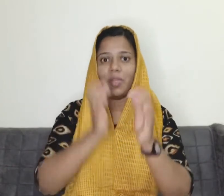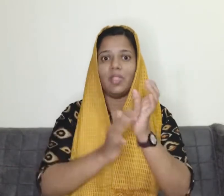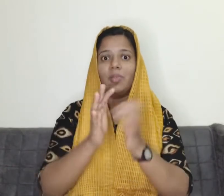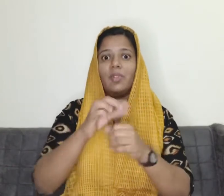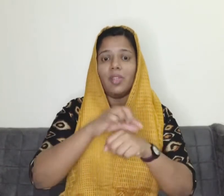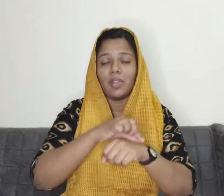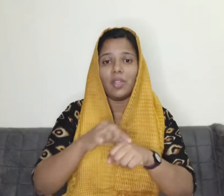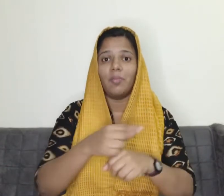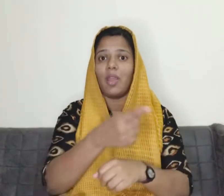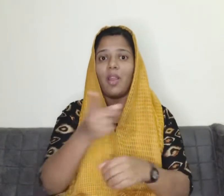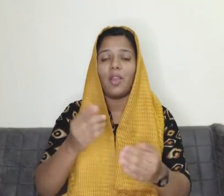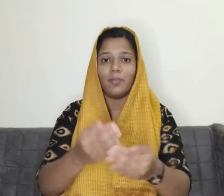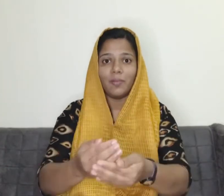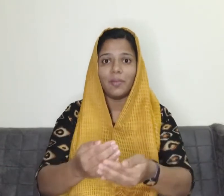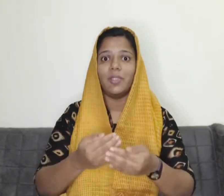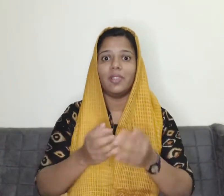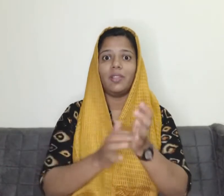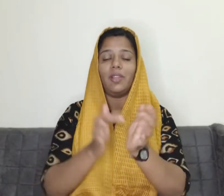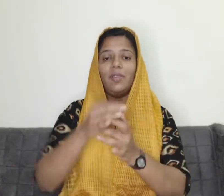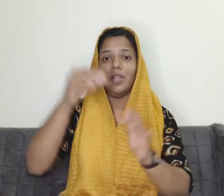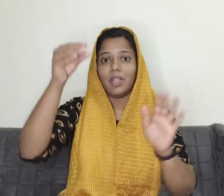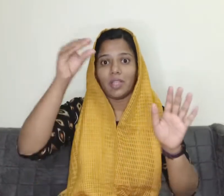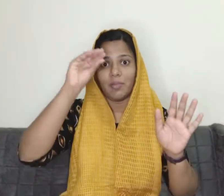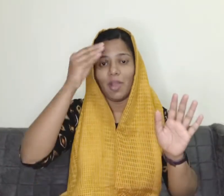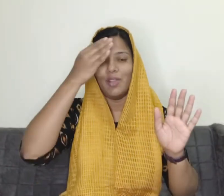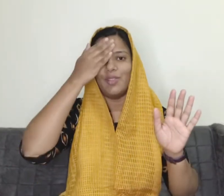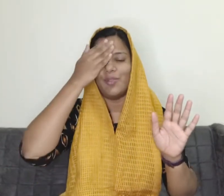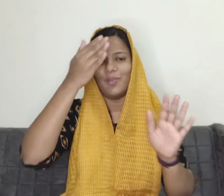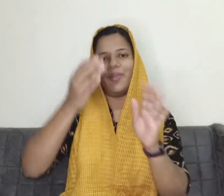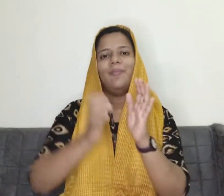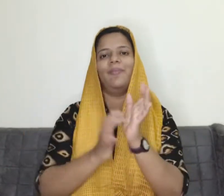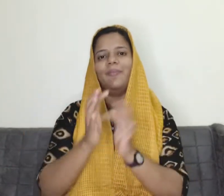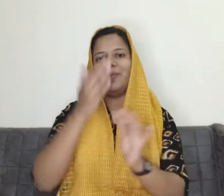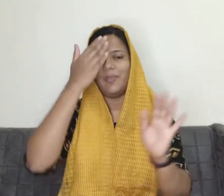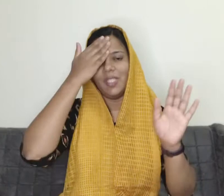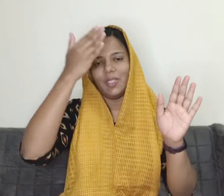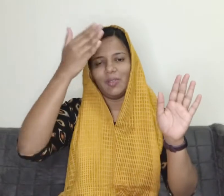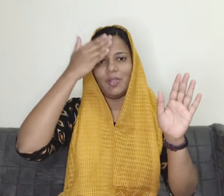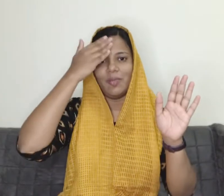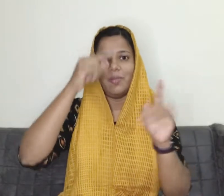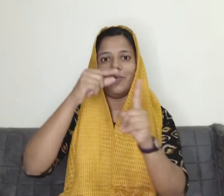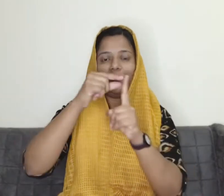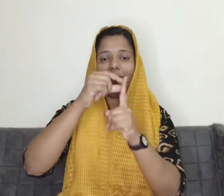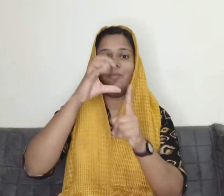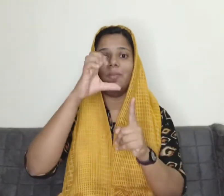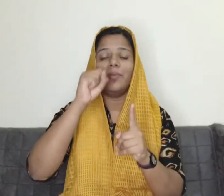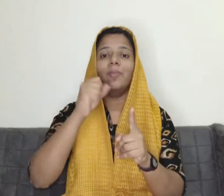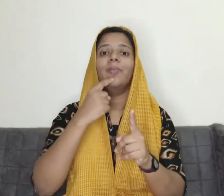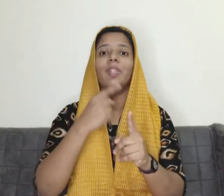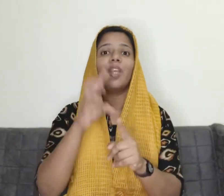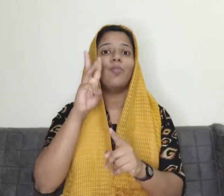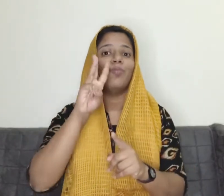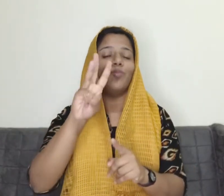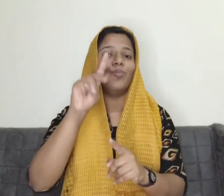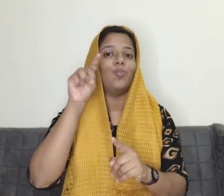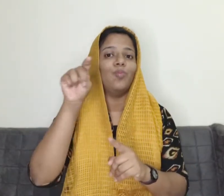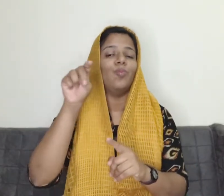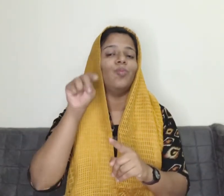തിരുരക്തത്തിൻ്റെ മറവിൽ നമ്മളെ മറച്ചിരിക്കുന്ന കൃപകൾക്കായിട്ട് നമുക്ക് സ്തോത്രം ചെയ്യാം. ഹല്ലേലൂയ. സ്തോത്രം, സ്തോത്രം, സ്തോത്രം. സങ്കീർത്തനക്കാരൻ പറയുക, 3-ാം സങ്കീർത്തനങ്ങൾ